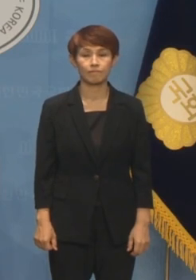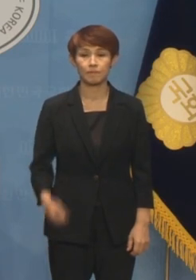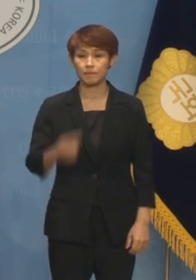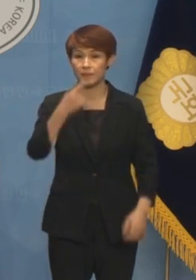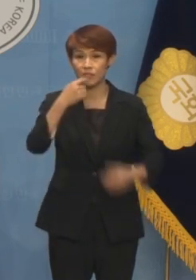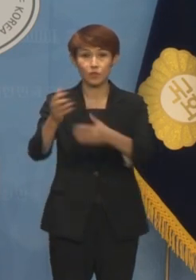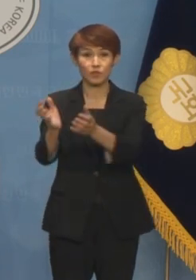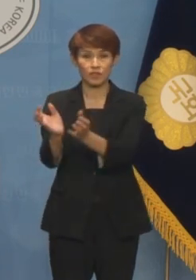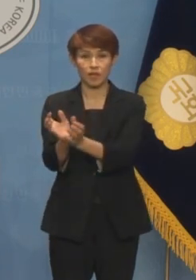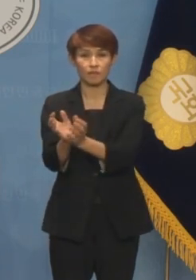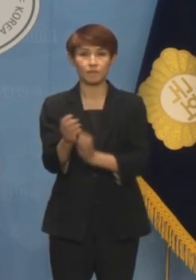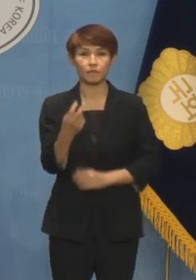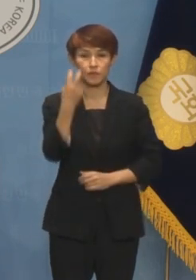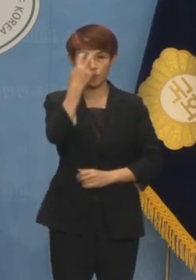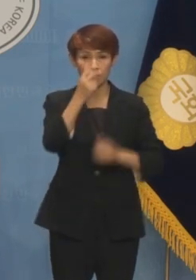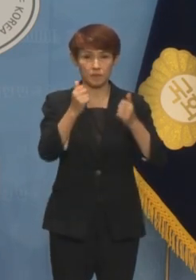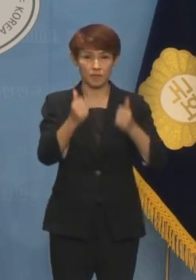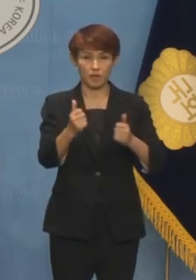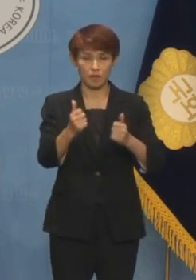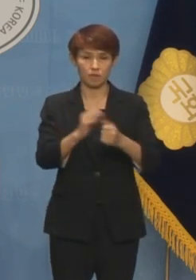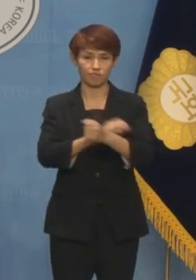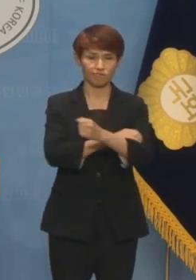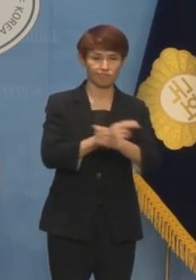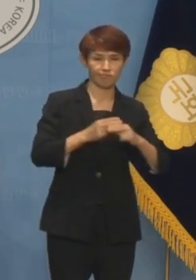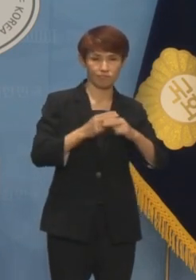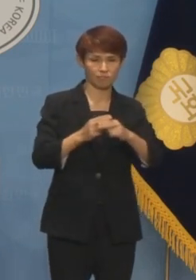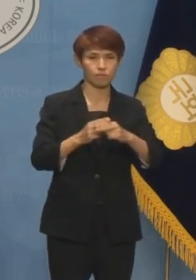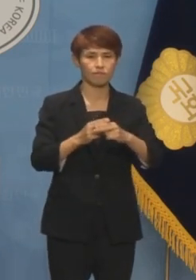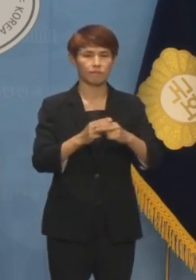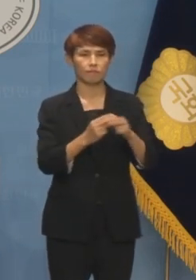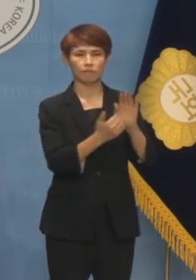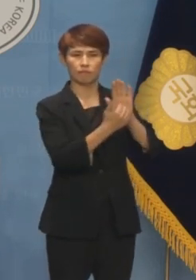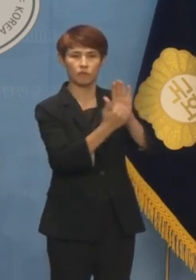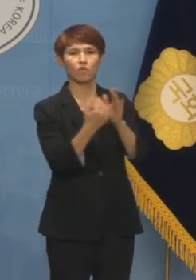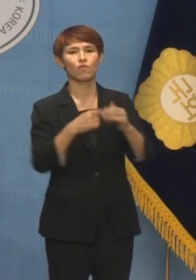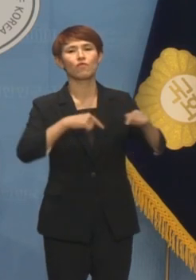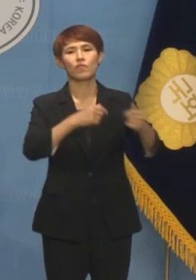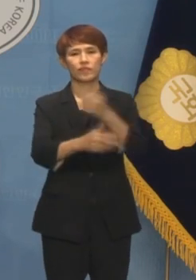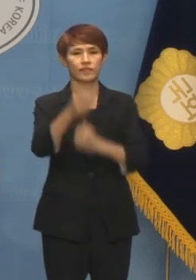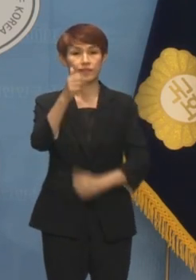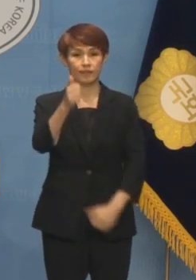더불어민주당 검찰 독재 정치탄압 대책위원회 김지호 부위원장입니다.